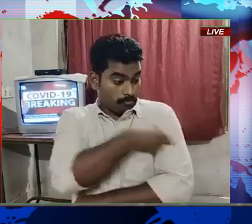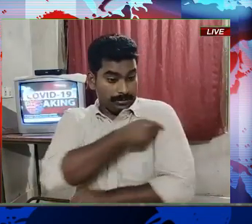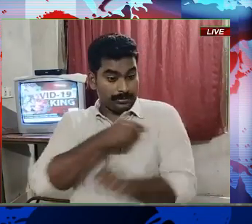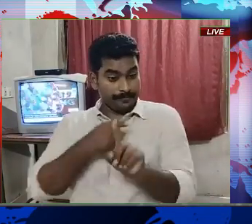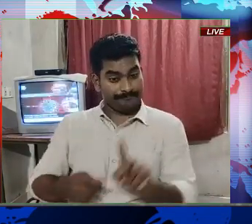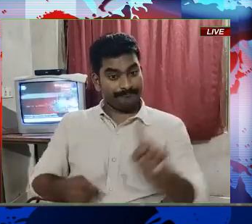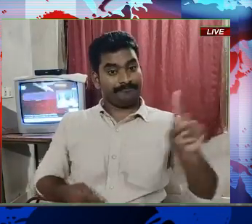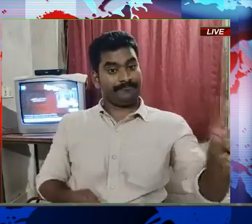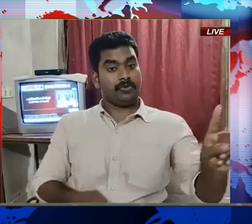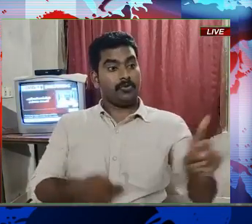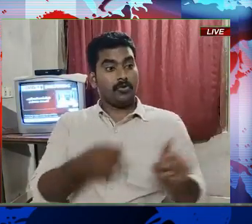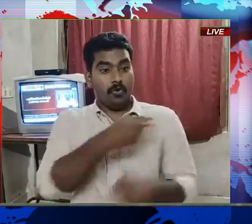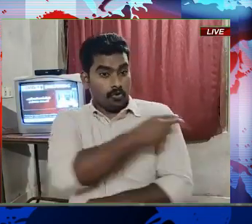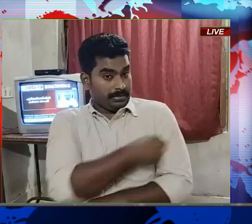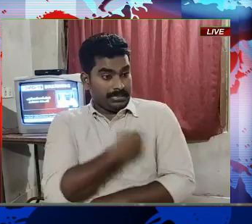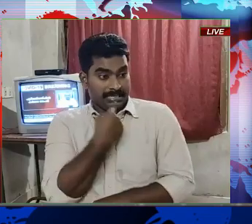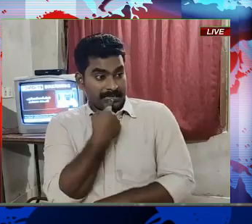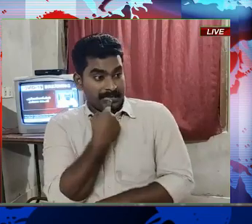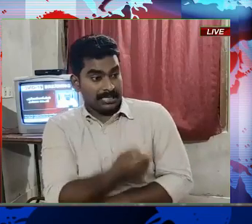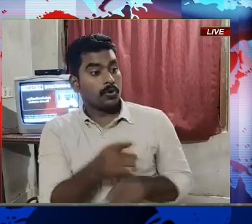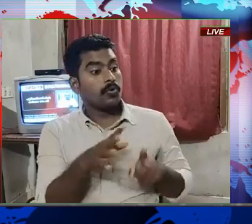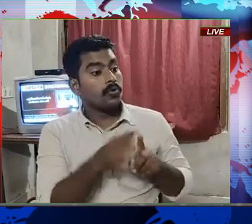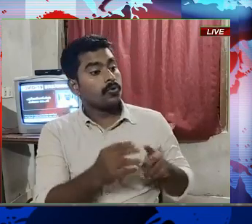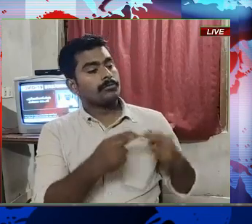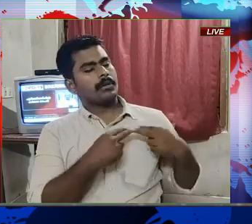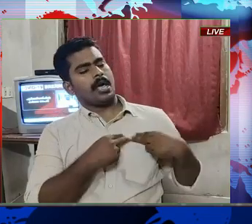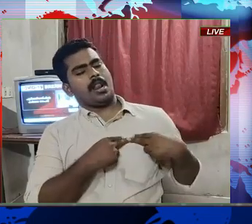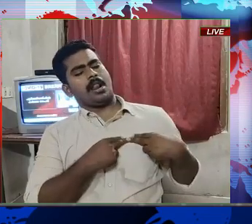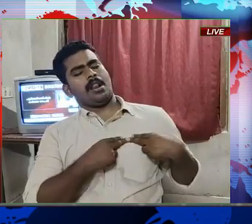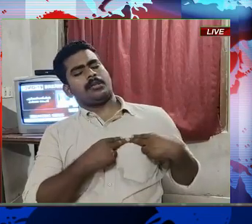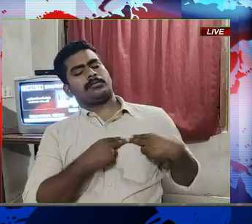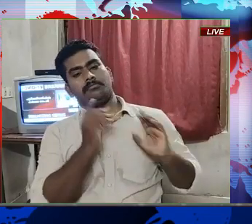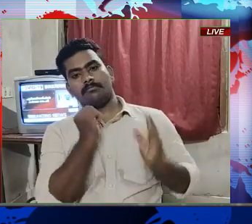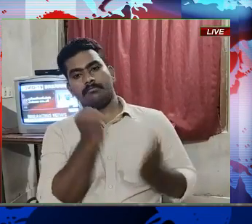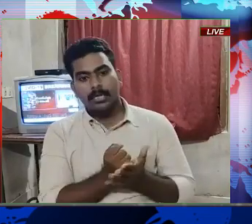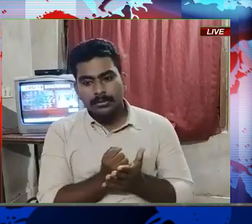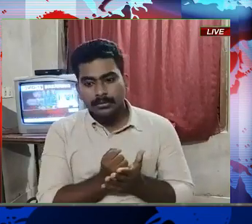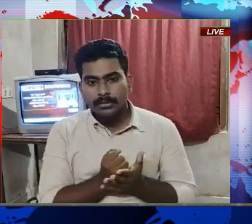നാട്ടിലേക്ക് കൊണ്ടുവരാൻ കഴിയുക. ആ തരത്തിൽ